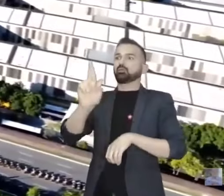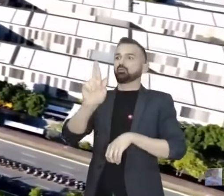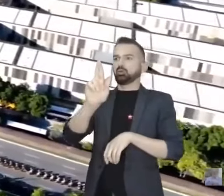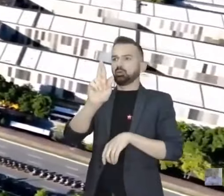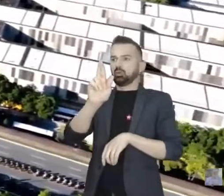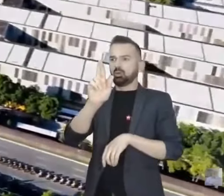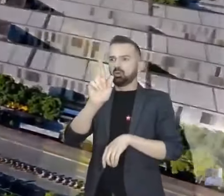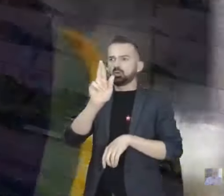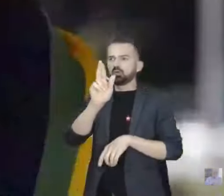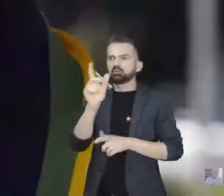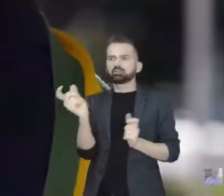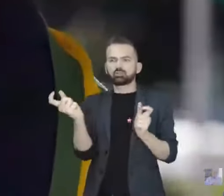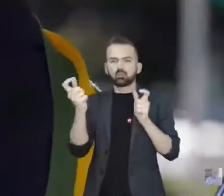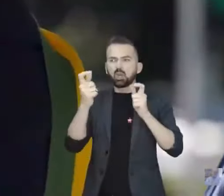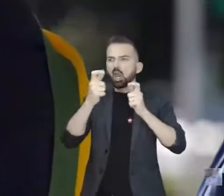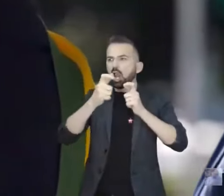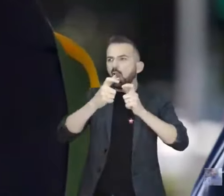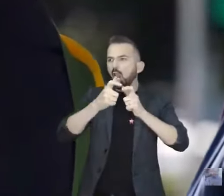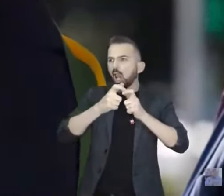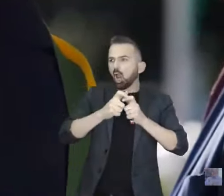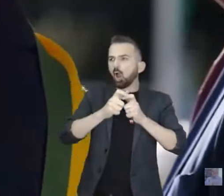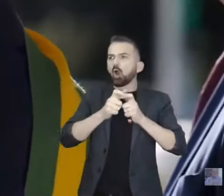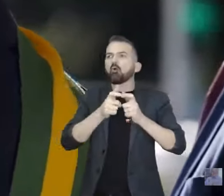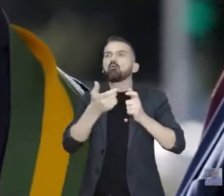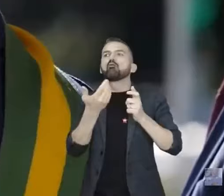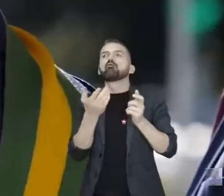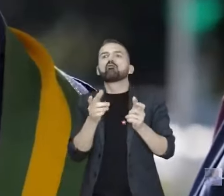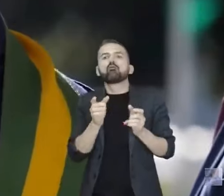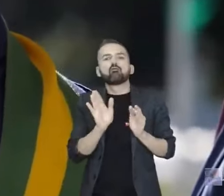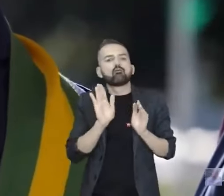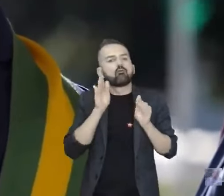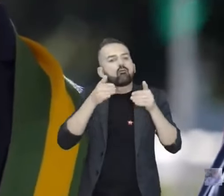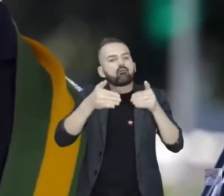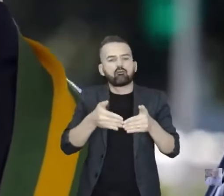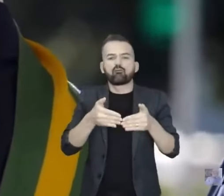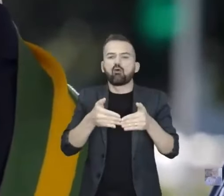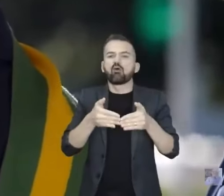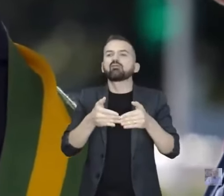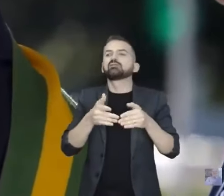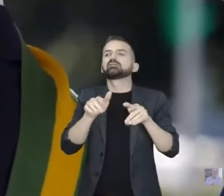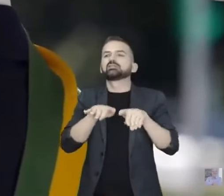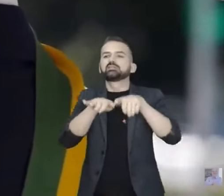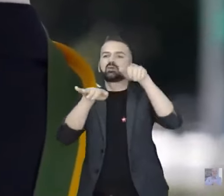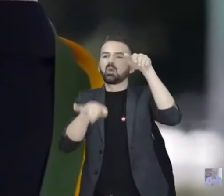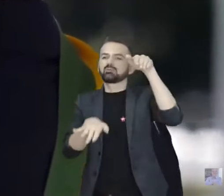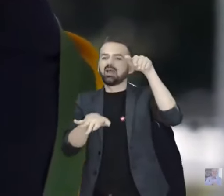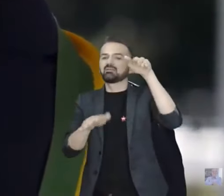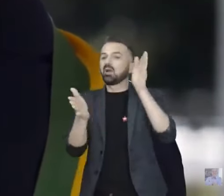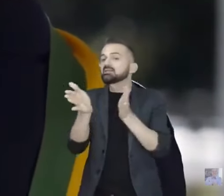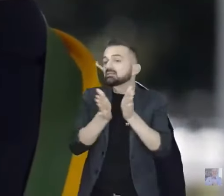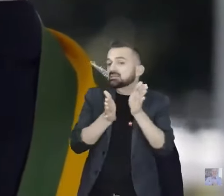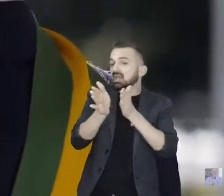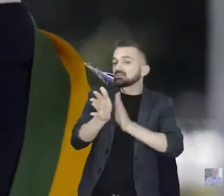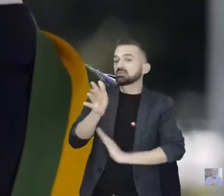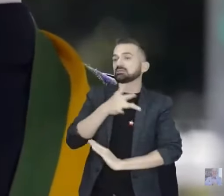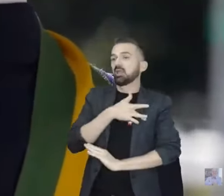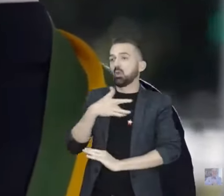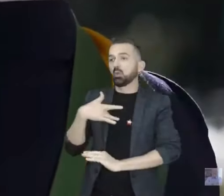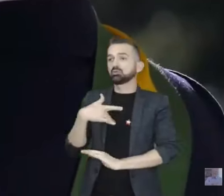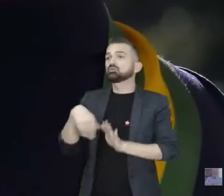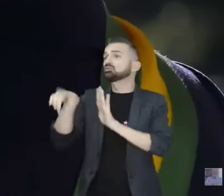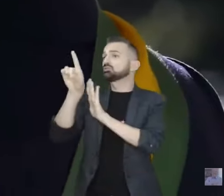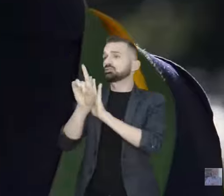dos grandes focos de desigualdade, o acesso à saúde, porque o direito à vida não pode ser refém